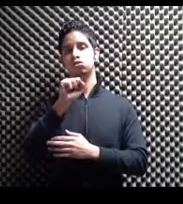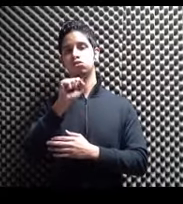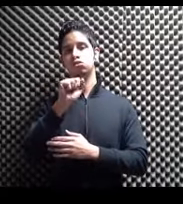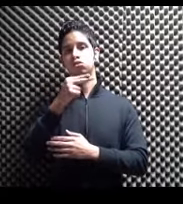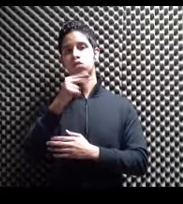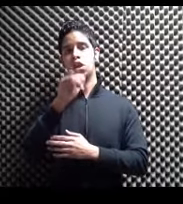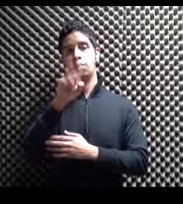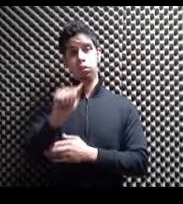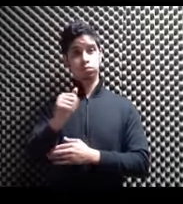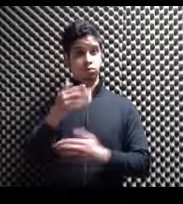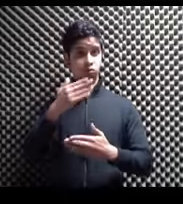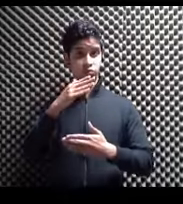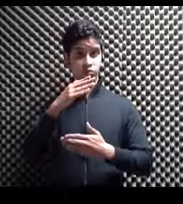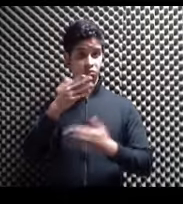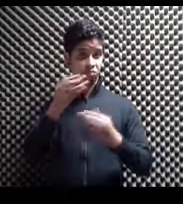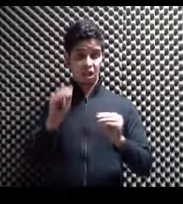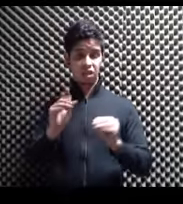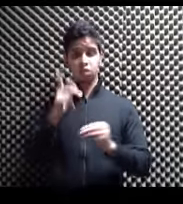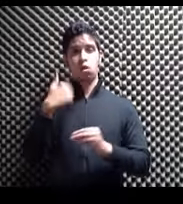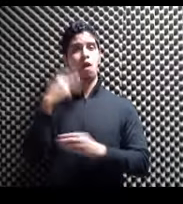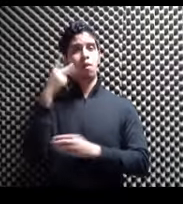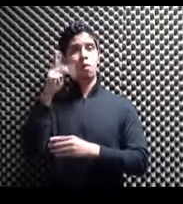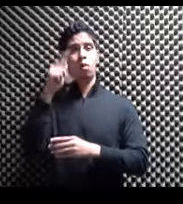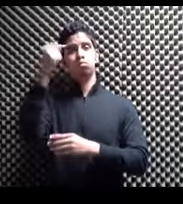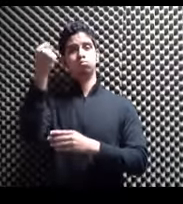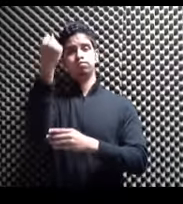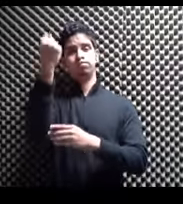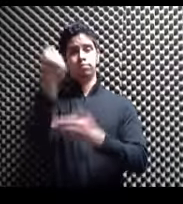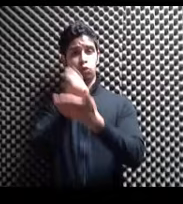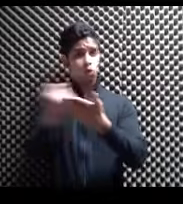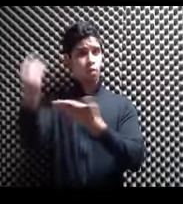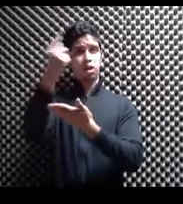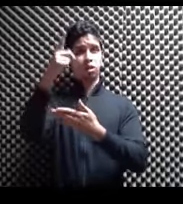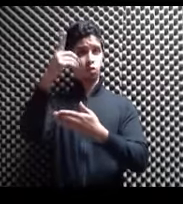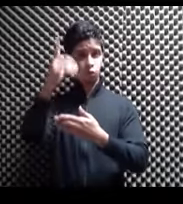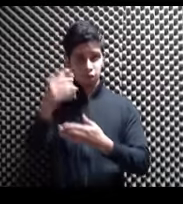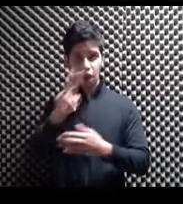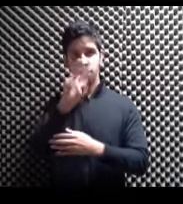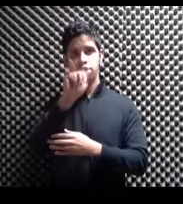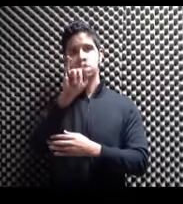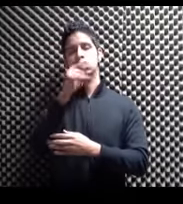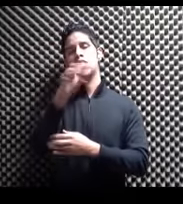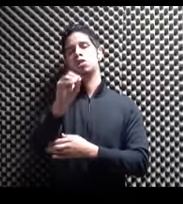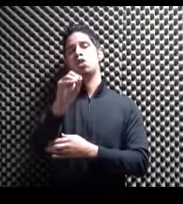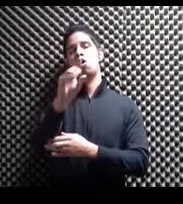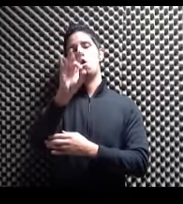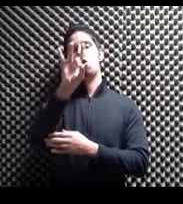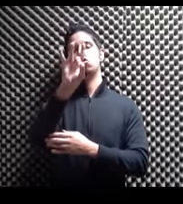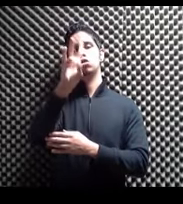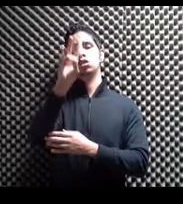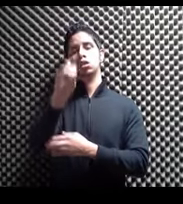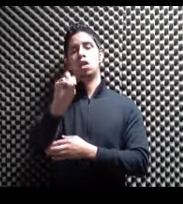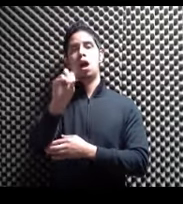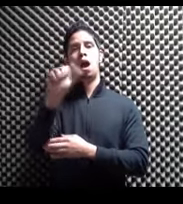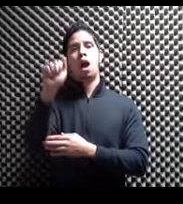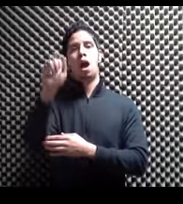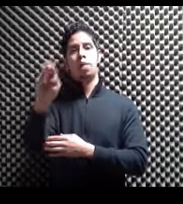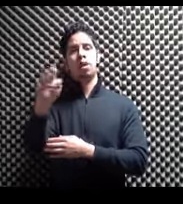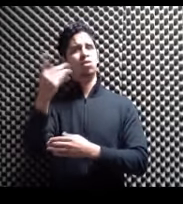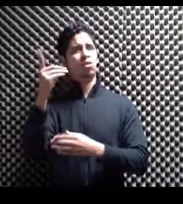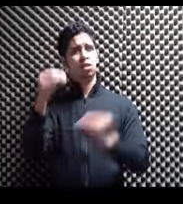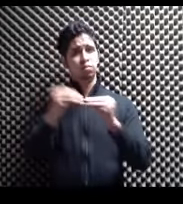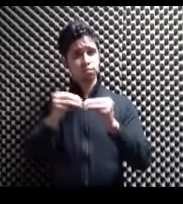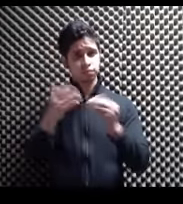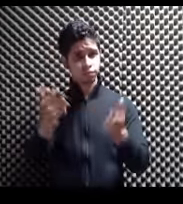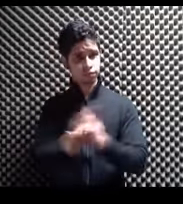próximo martes. Por aquí, por Vintage 870 AM, como siempre, ¿y por dónde más? Ajá, Joselo, rápido, que no hay